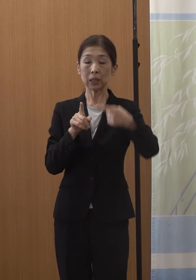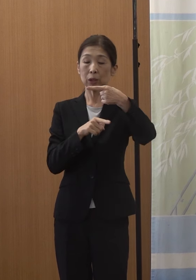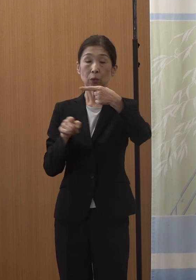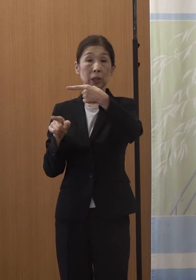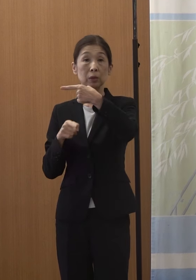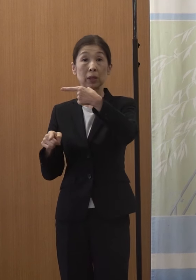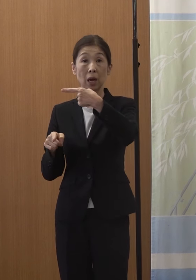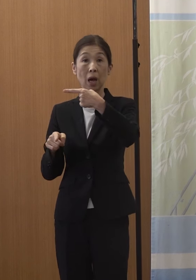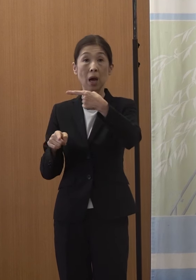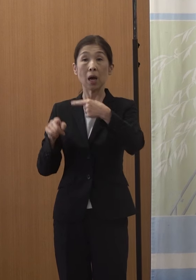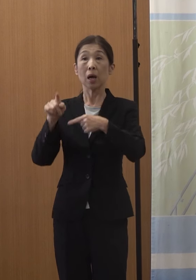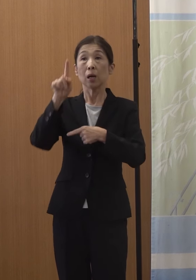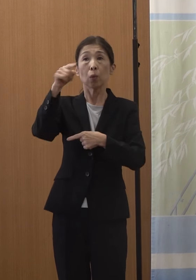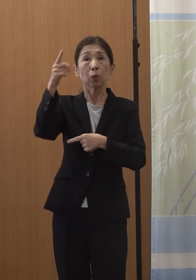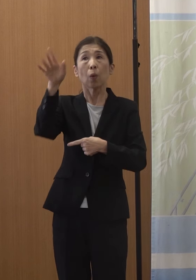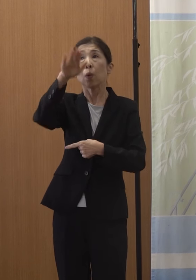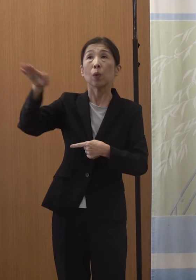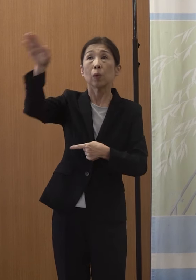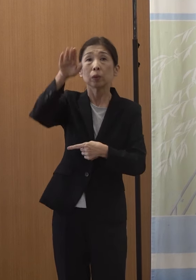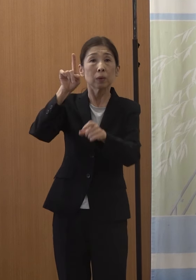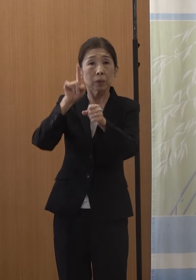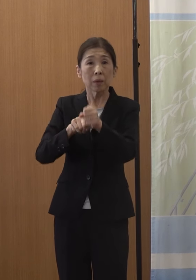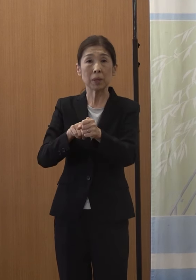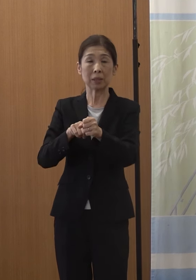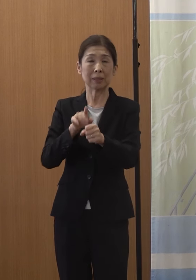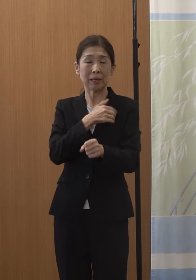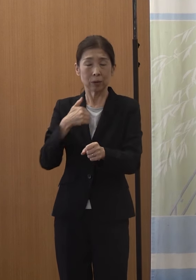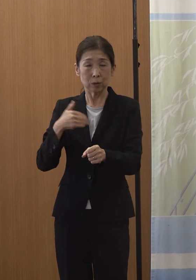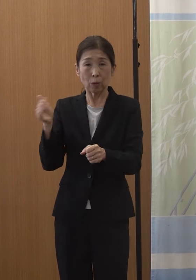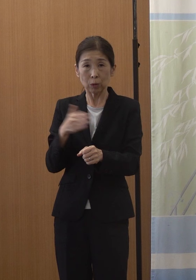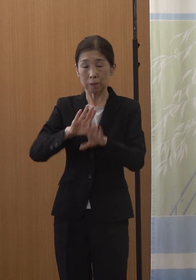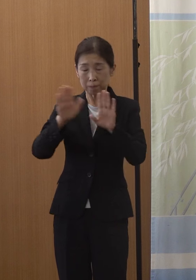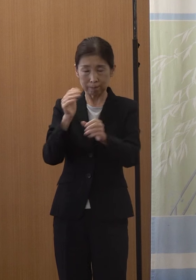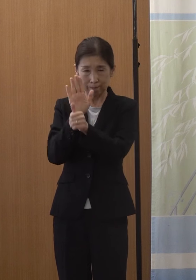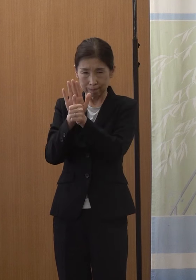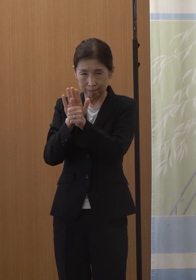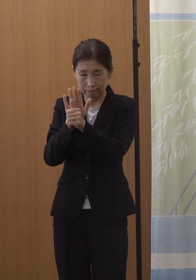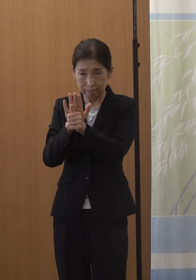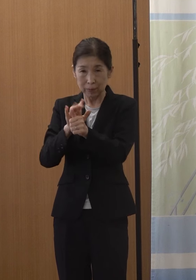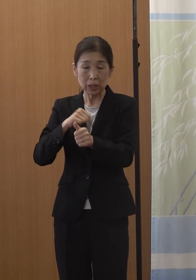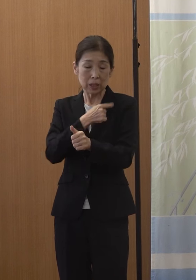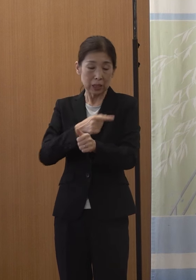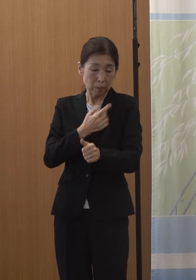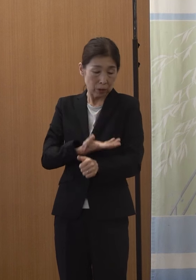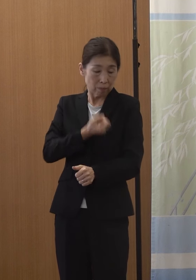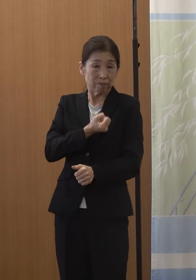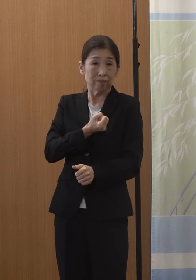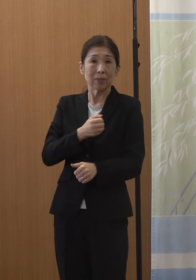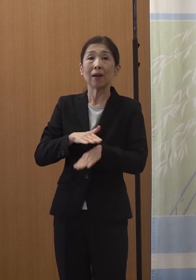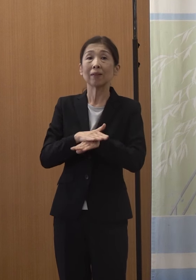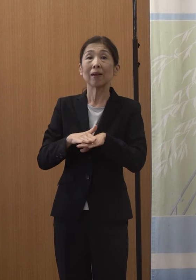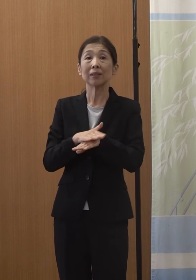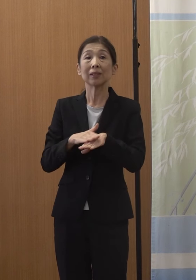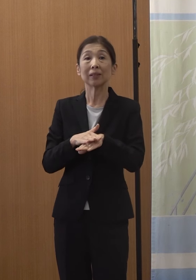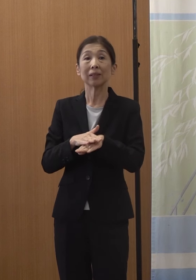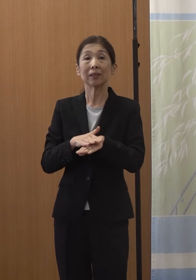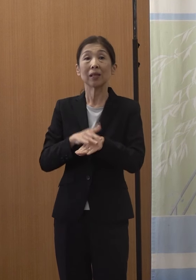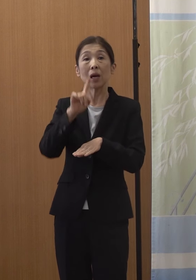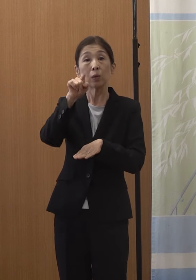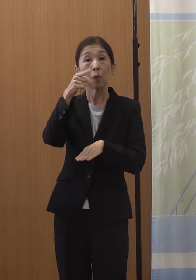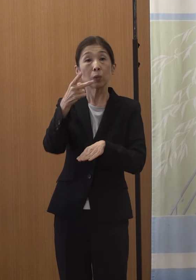が能登のためにできることから応援するという機運を高めていくということが大切でありますし、能登のもの